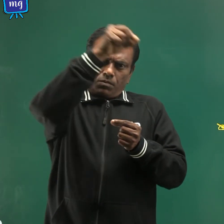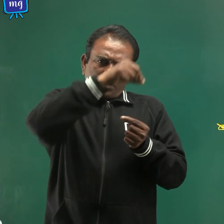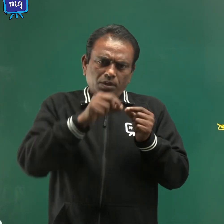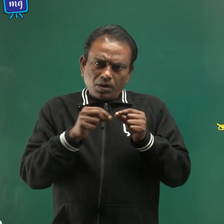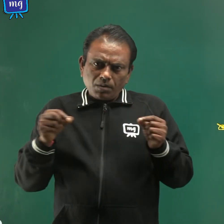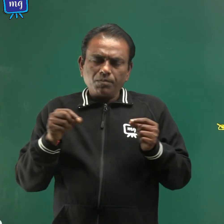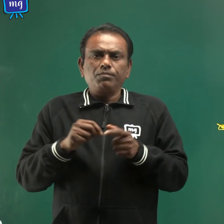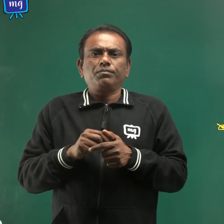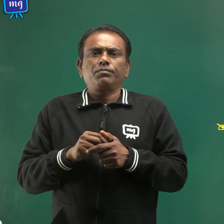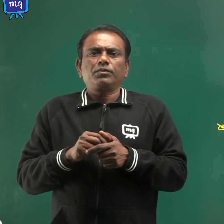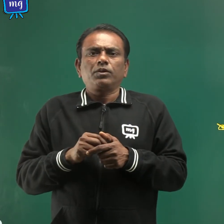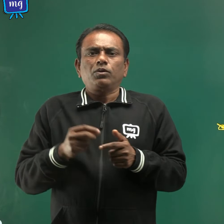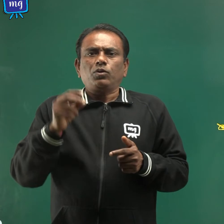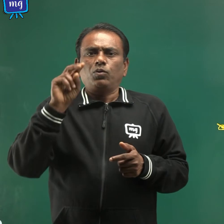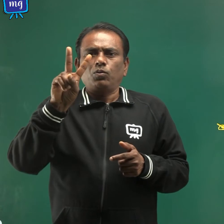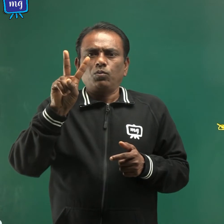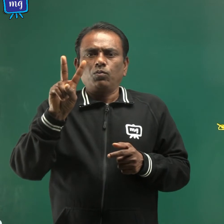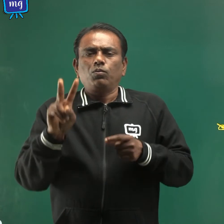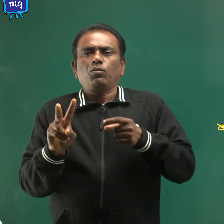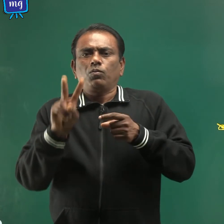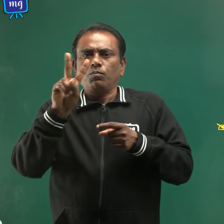हुआ है को तैयार